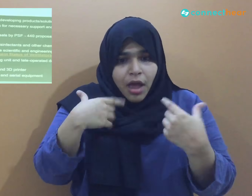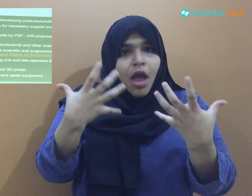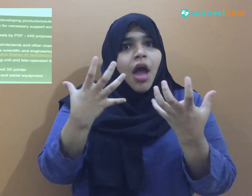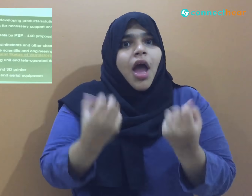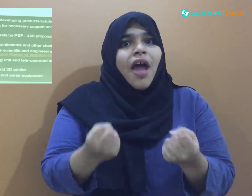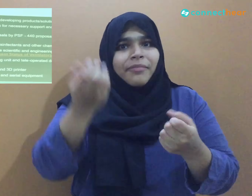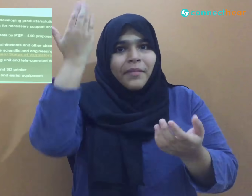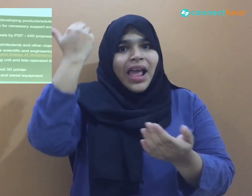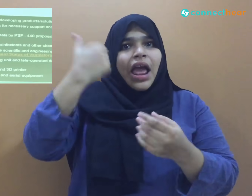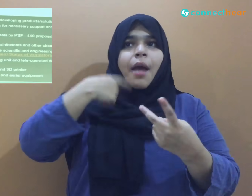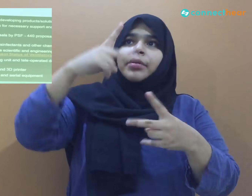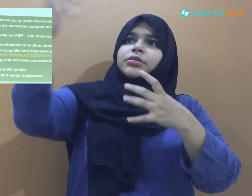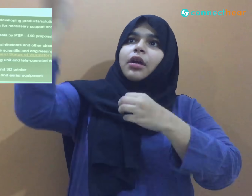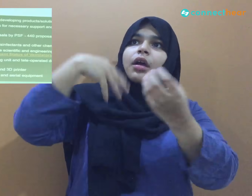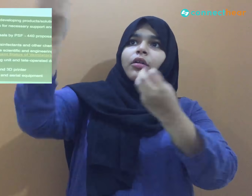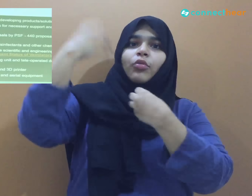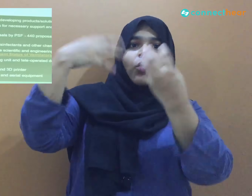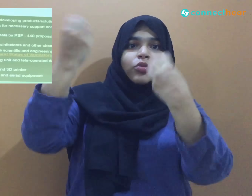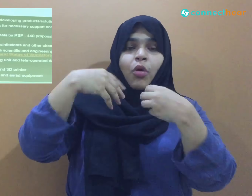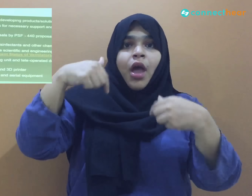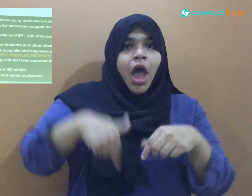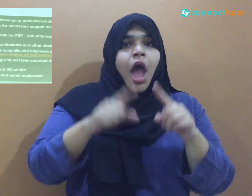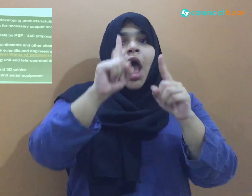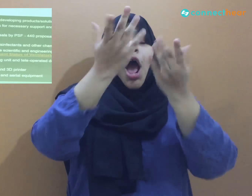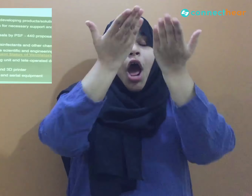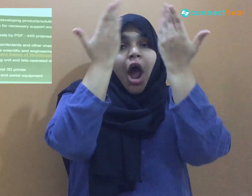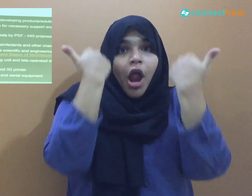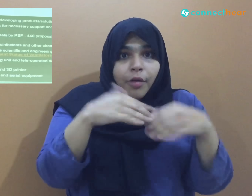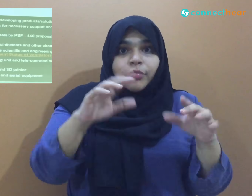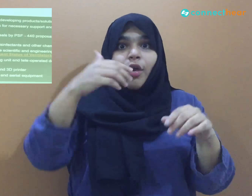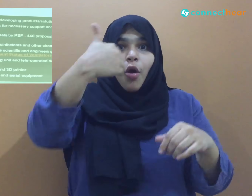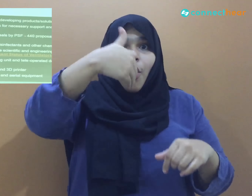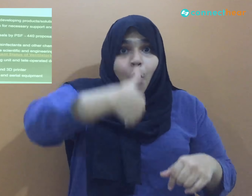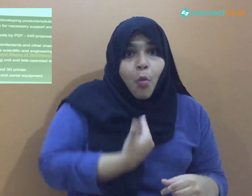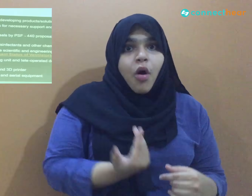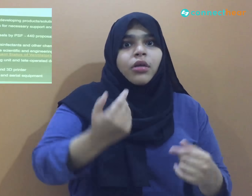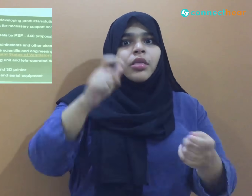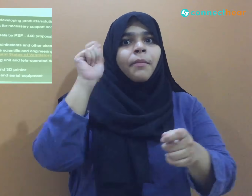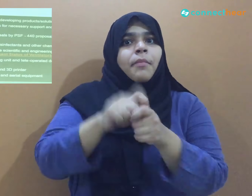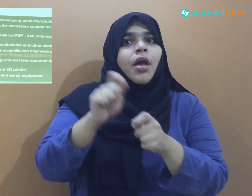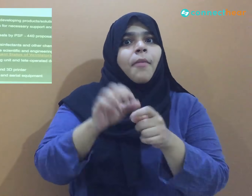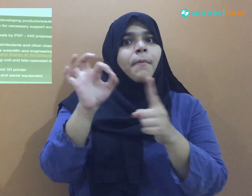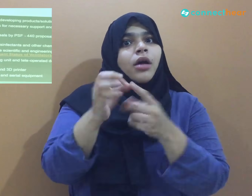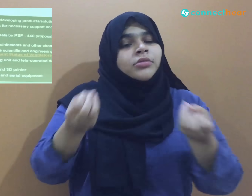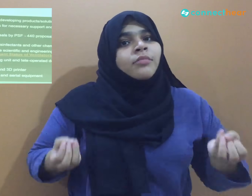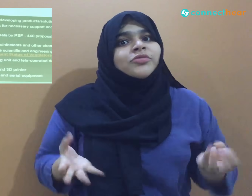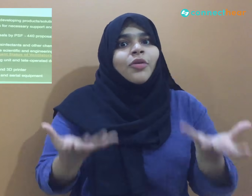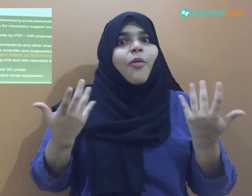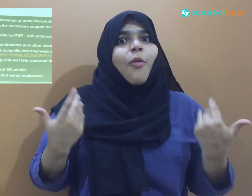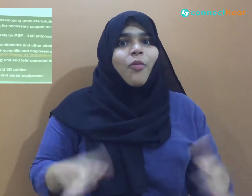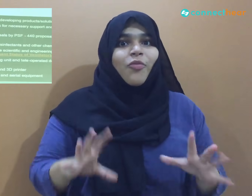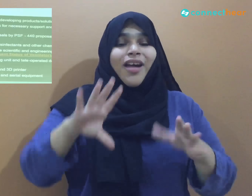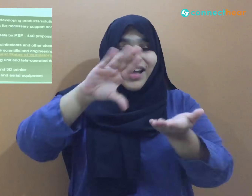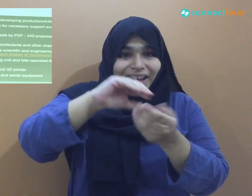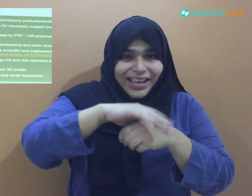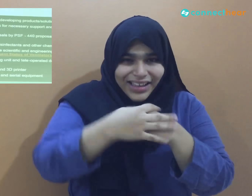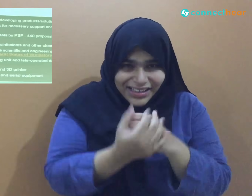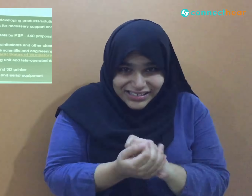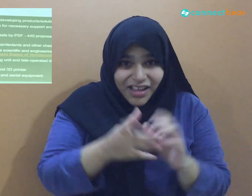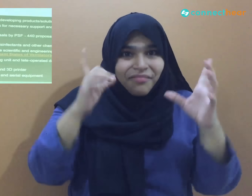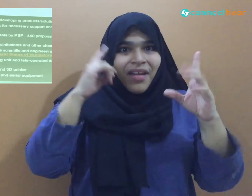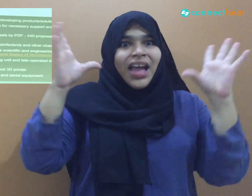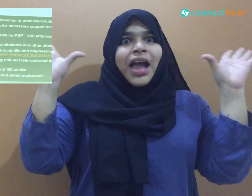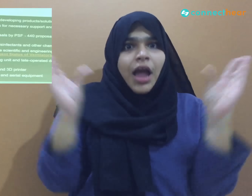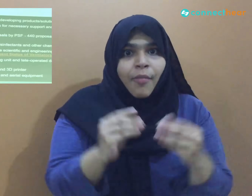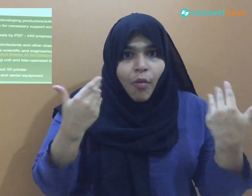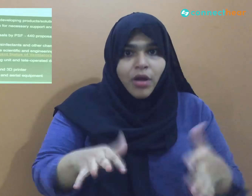سارے امپورٹ کر رہے تھے. آج الحمدللہ یہ سارے ڈس انفیکٹنٹس جو ہیں ہم پاکستان میں خود بنا رہے ہیں. سینیٹائزرز جو شارٹ